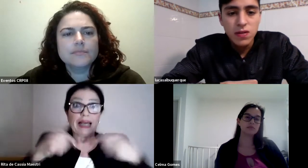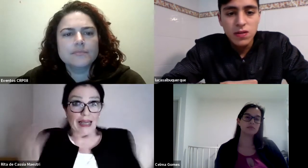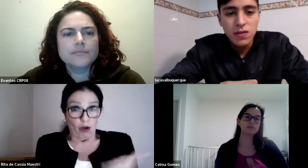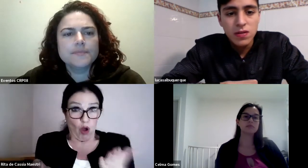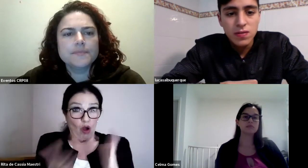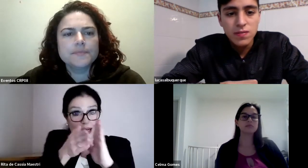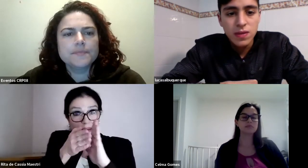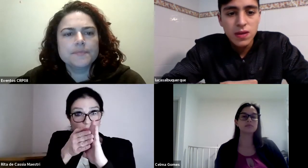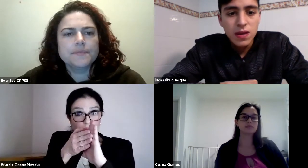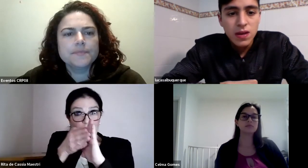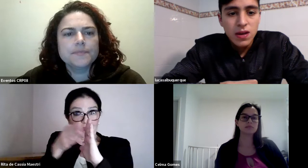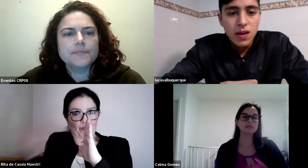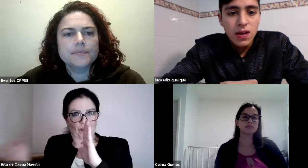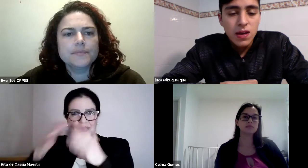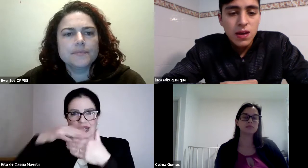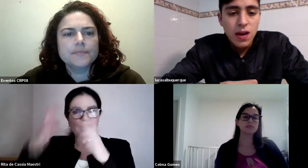enfim.